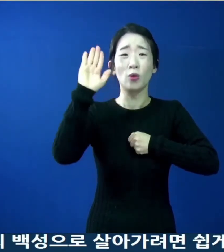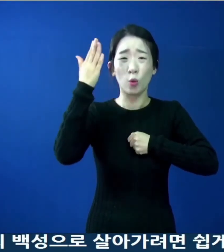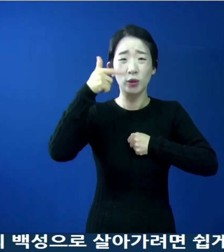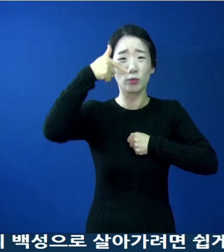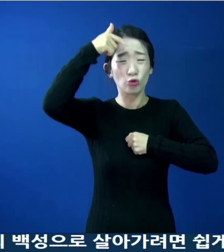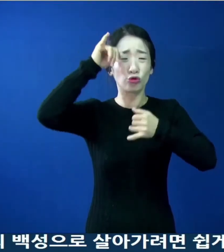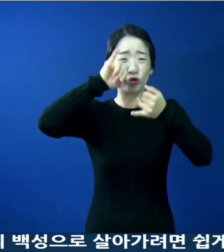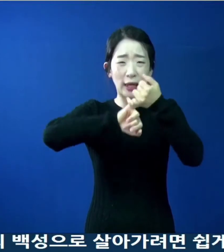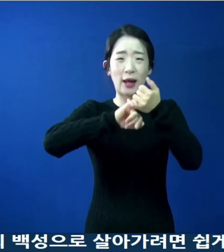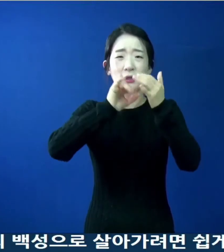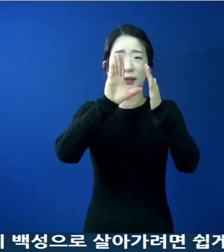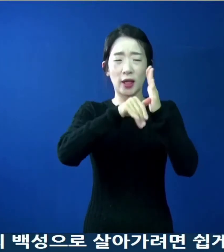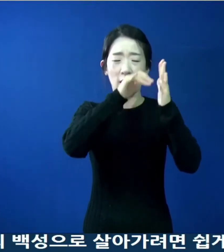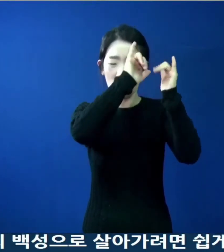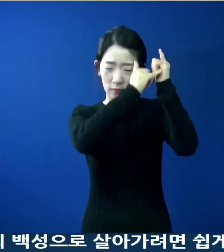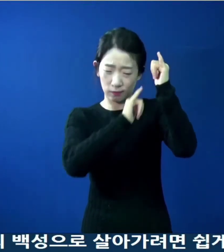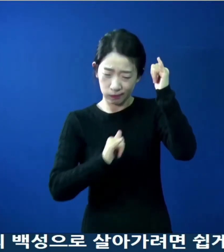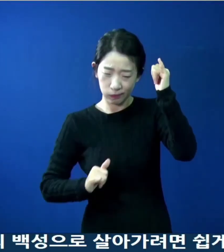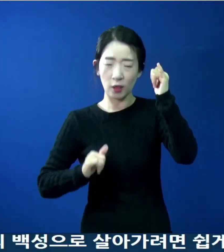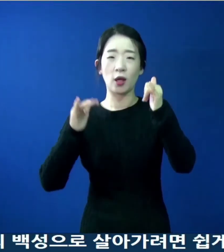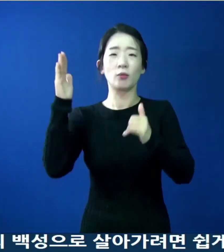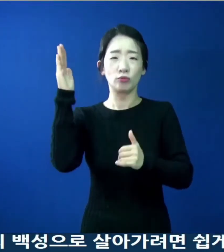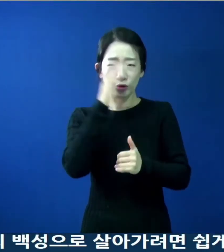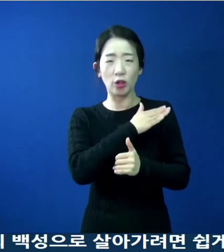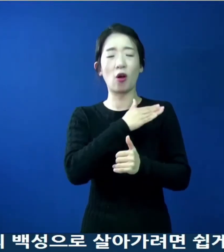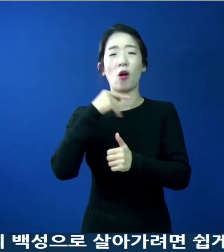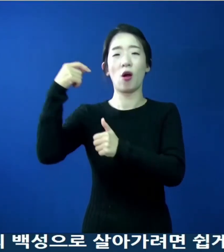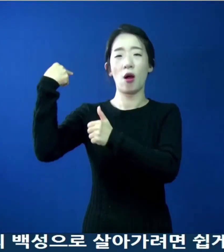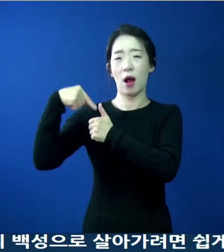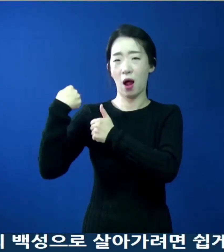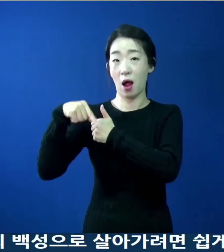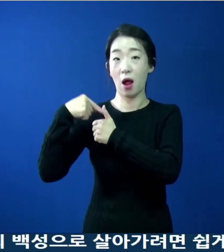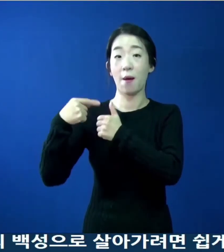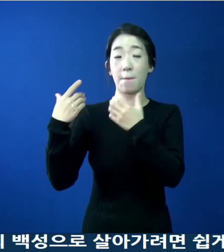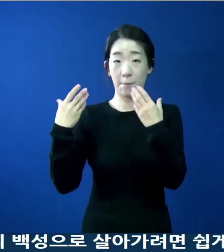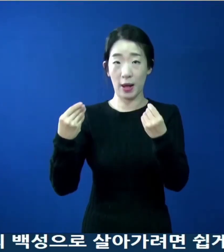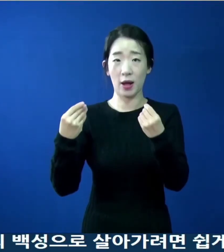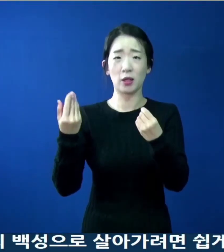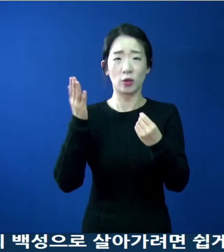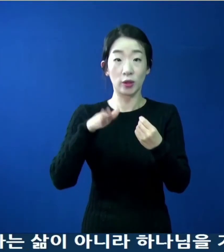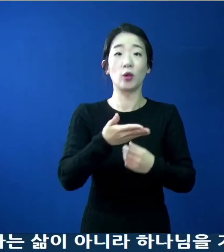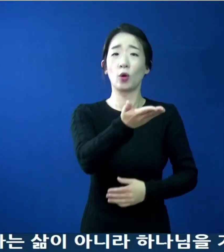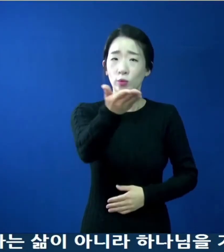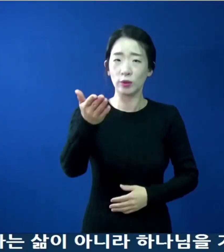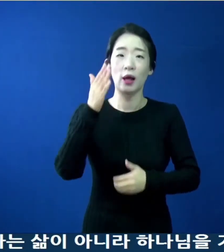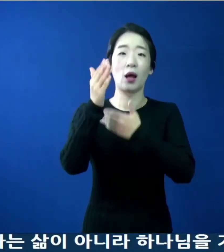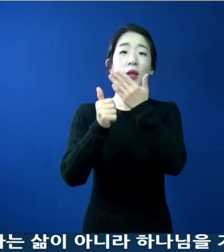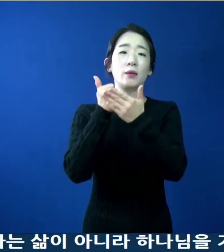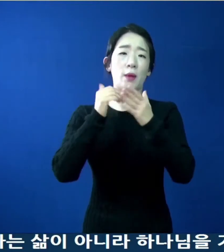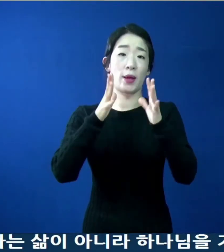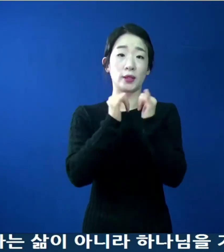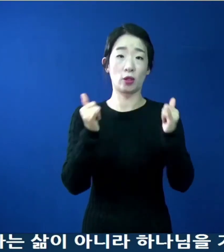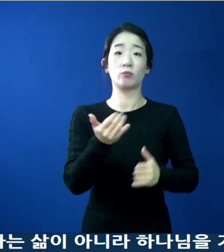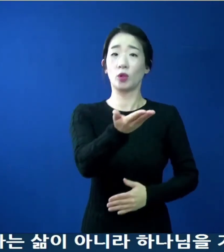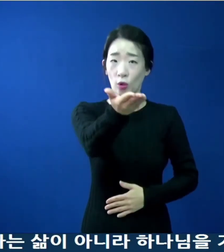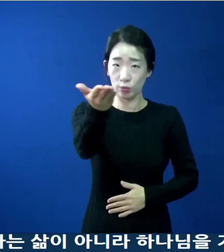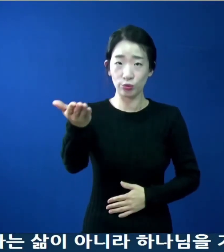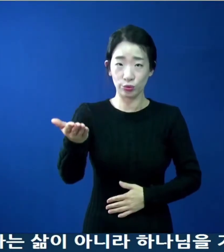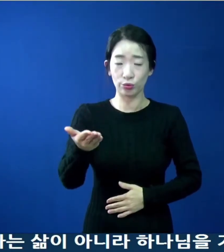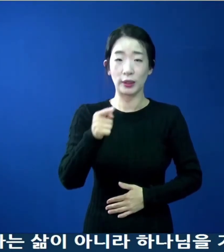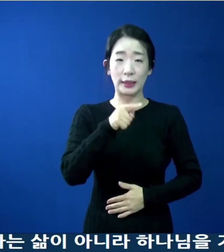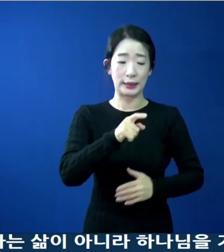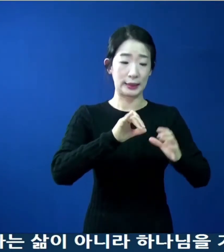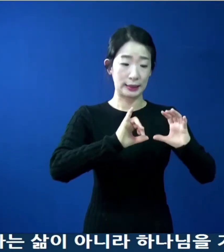시대 때부터 가르쳤다는 것이죠. 사랑하는 충현의 가족들, 하나님의 백성인 줄로 믿으시기 바랍니다. 하나님의 백성들은 이